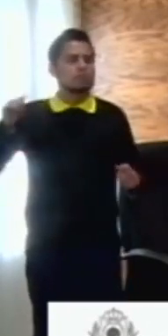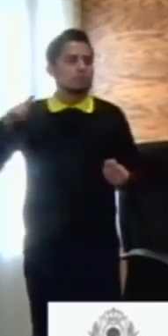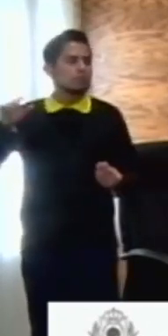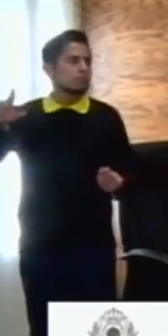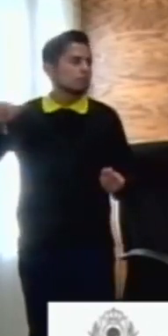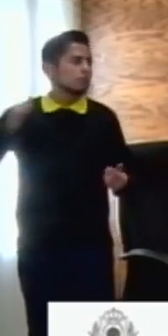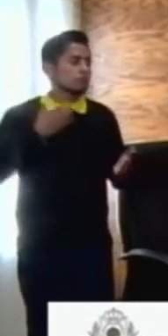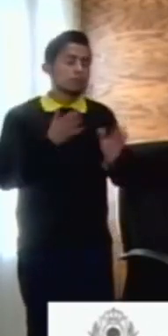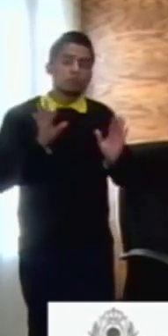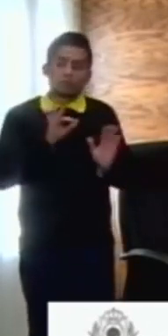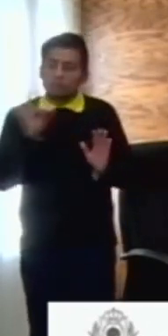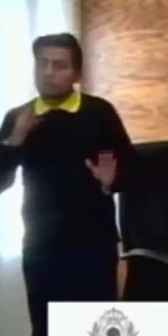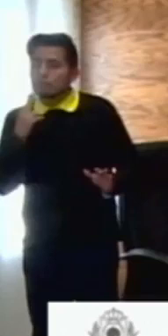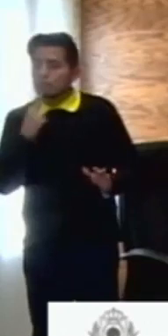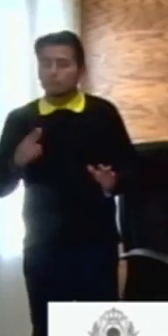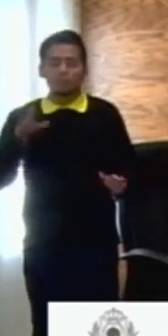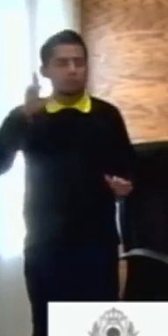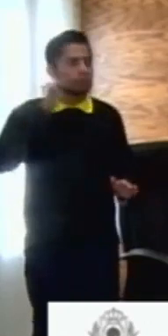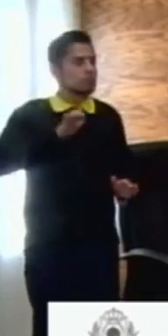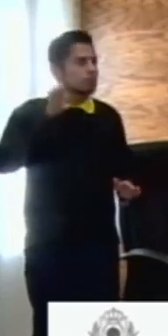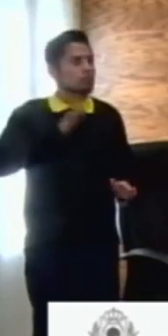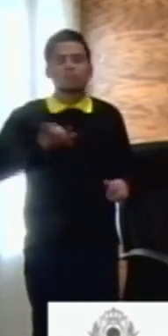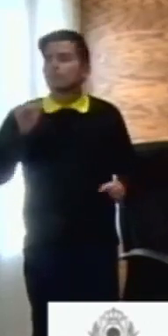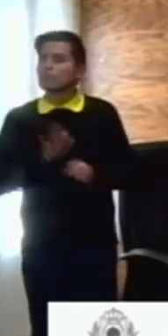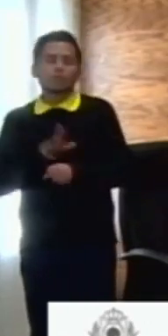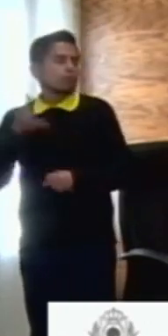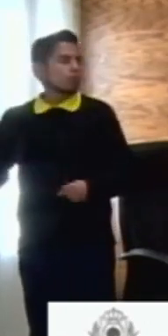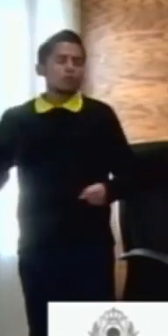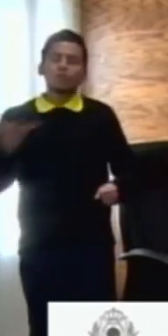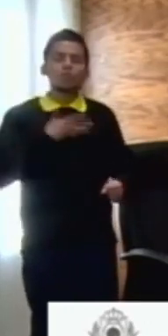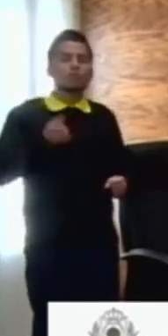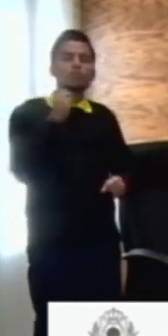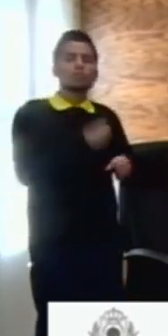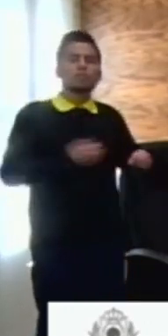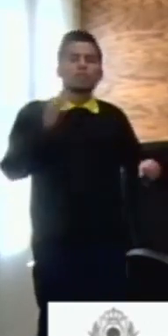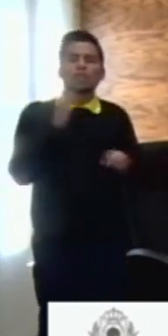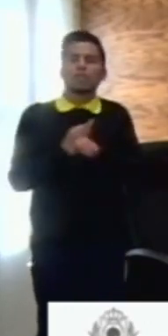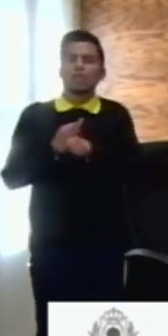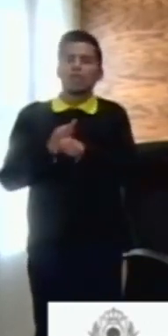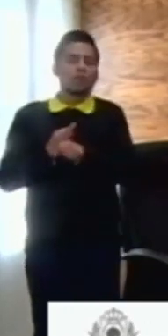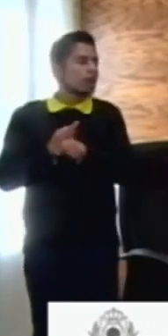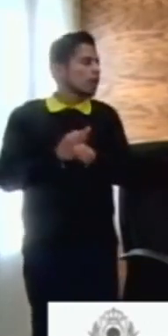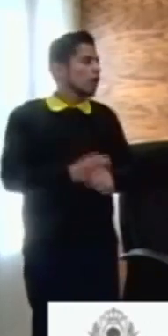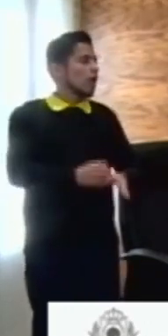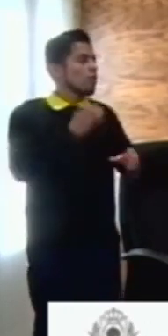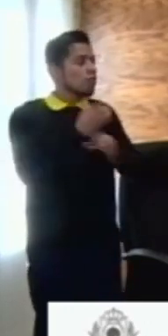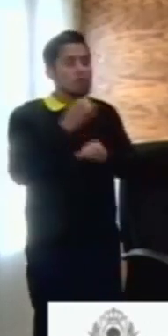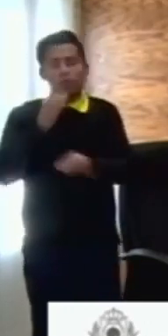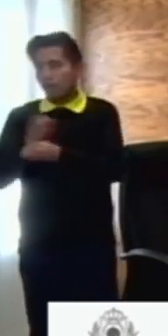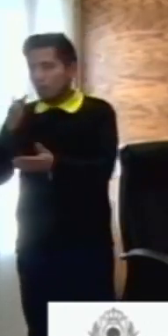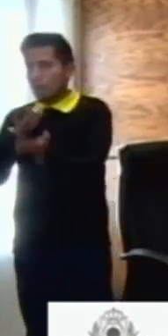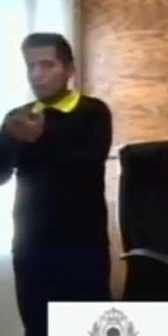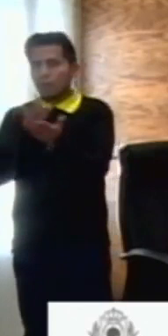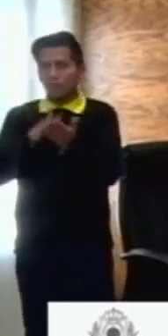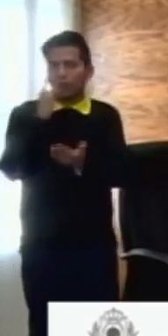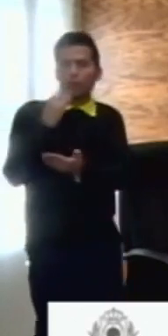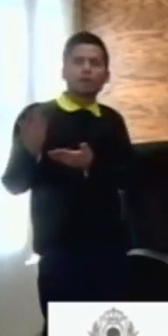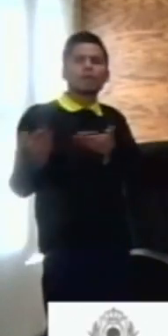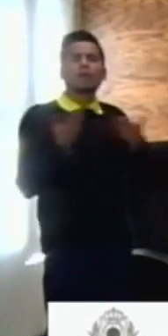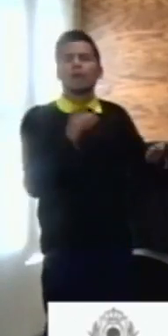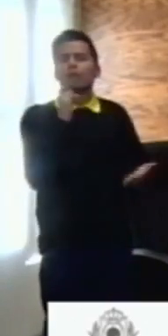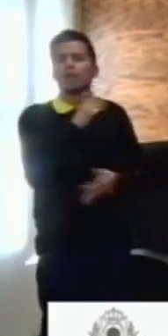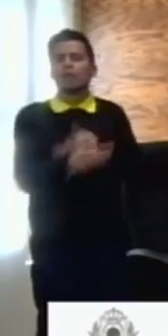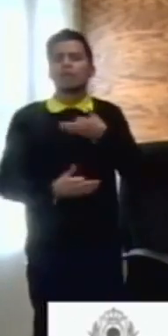al menos el de lerdo porque no hay pipas suficientes que puedan apoyar a llevar agua a cada uno de los